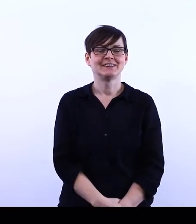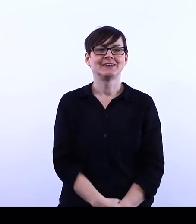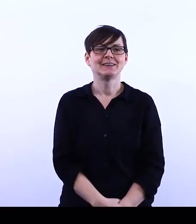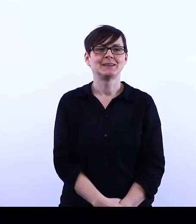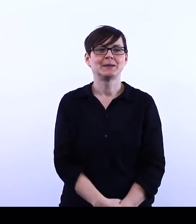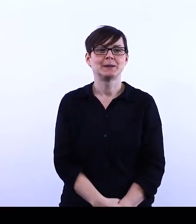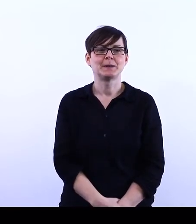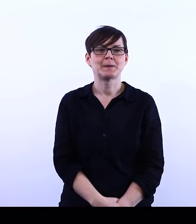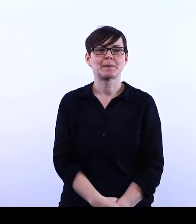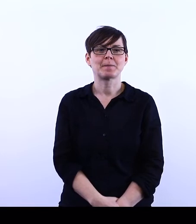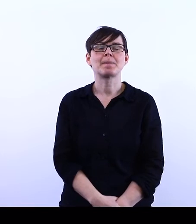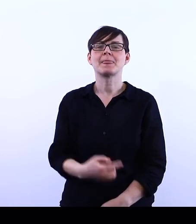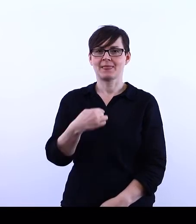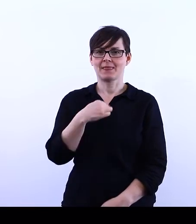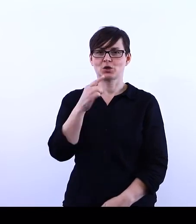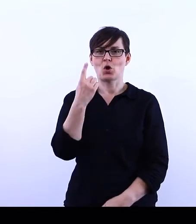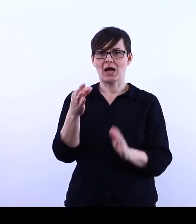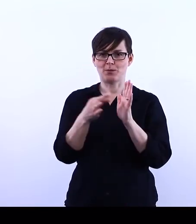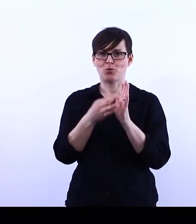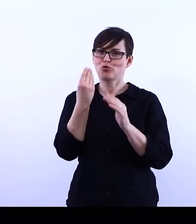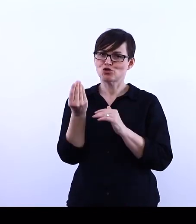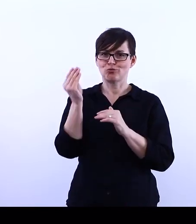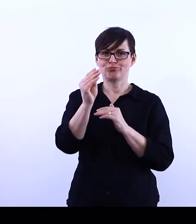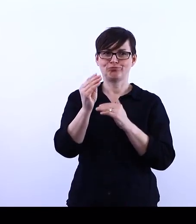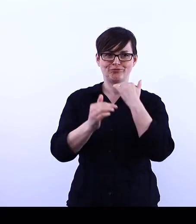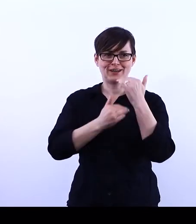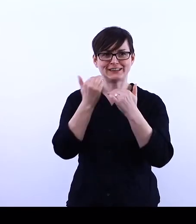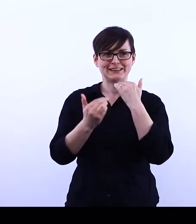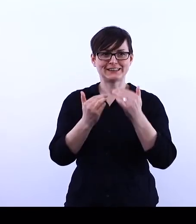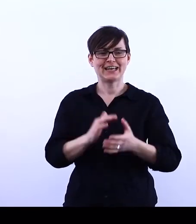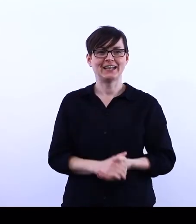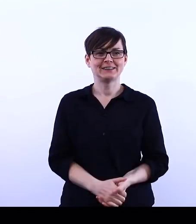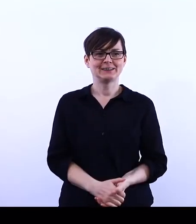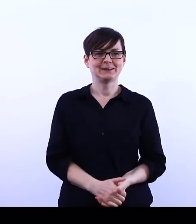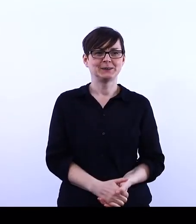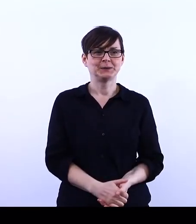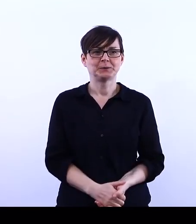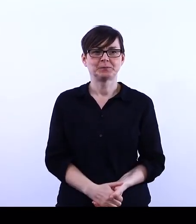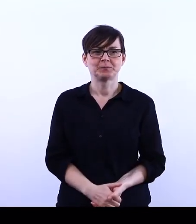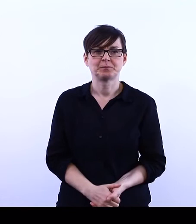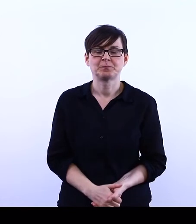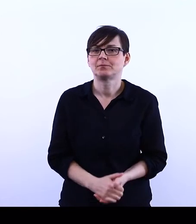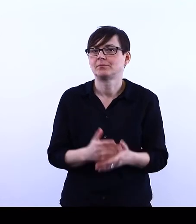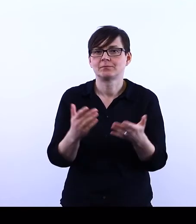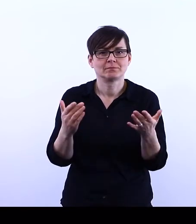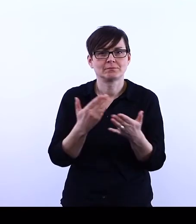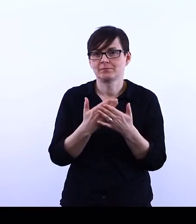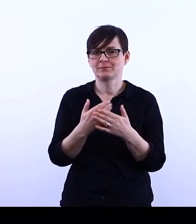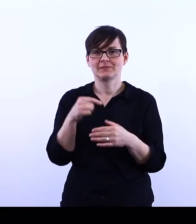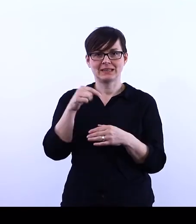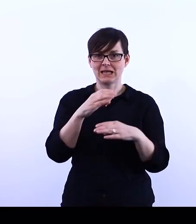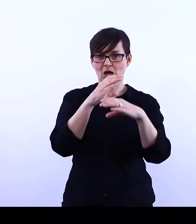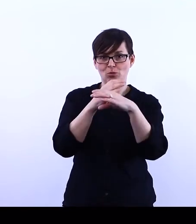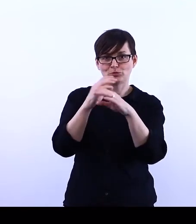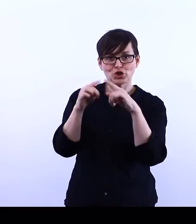Ich habe tatsächlich noch einen Punkt, den ich gerne noch in die Diskussion einbringen möchte. Und wenn im Chat oder hier im Zoom-Raum